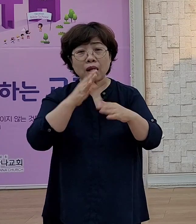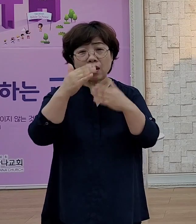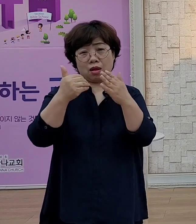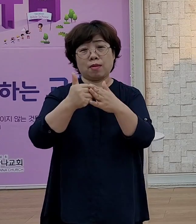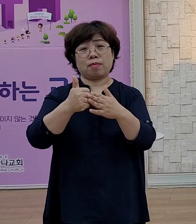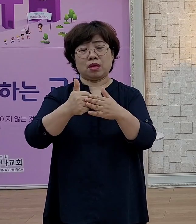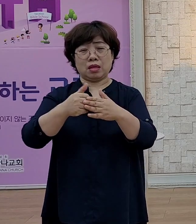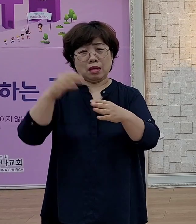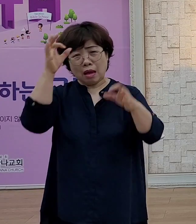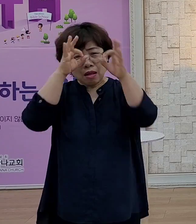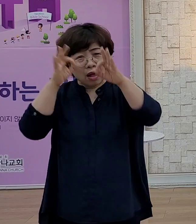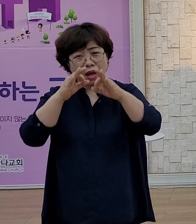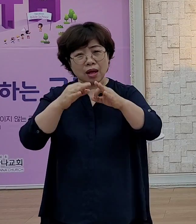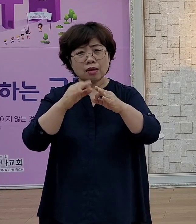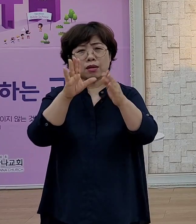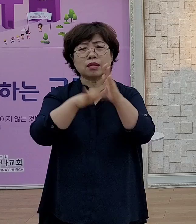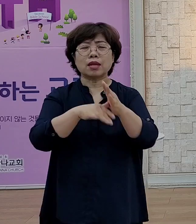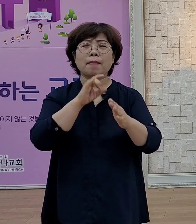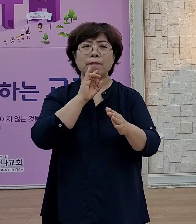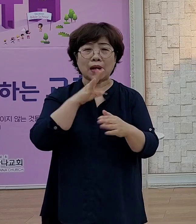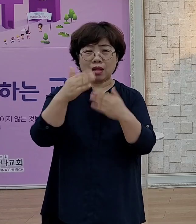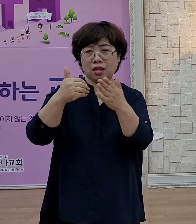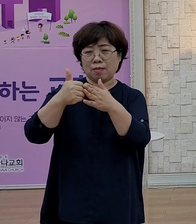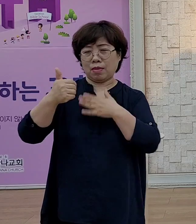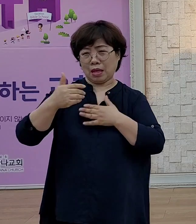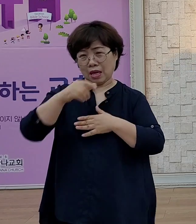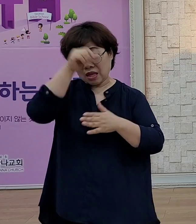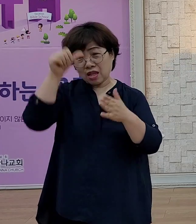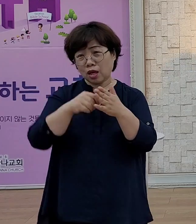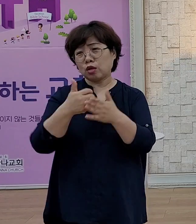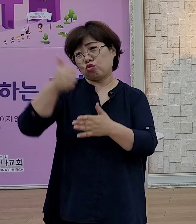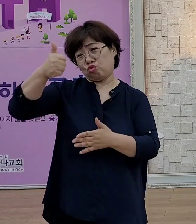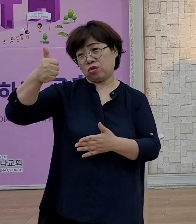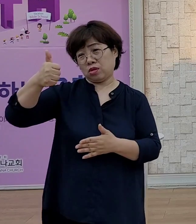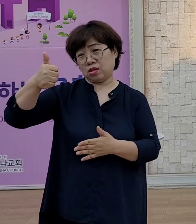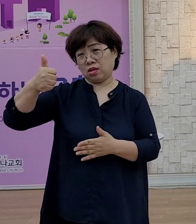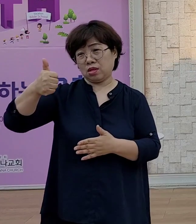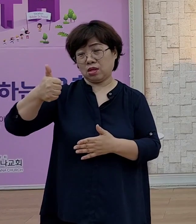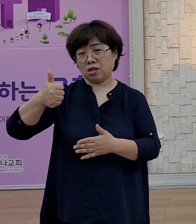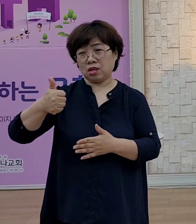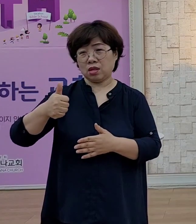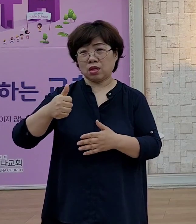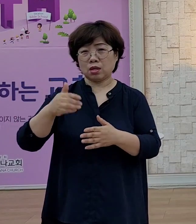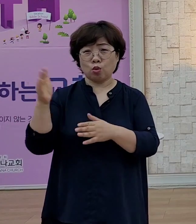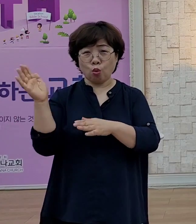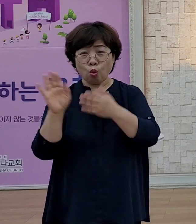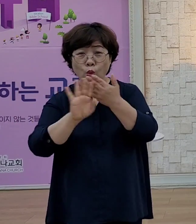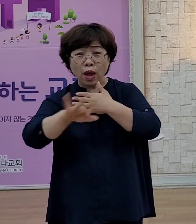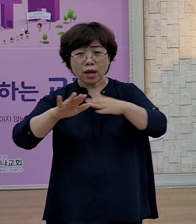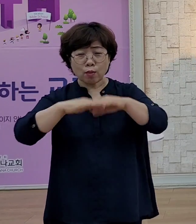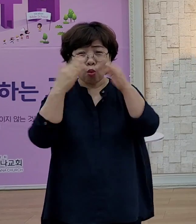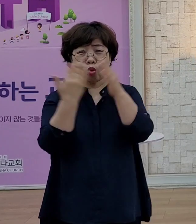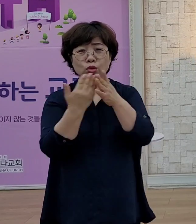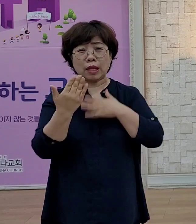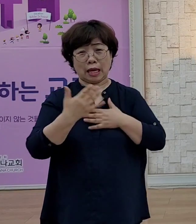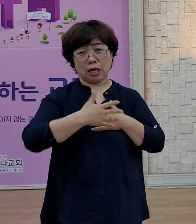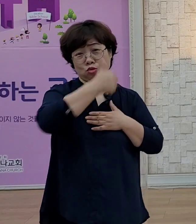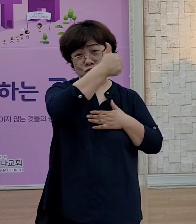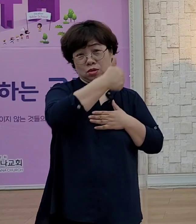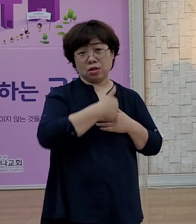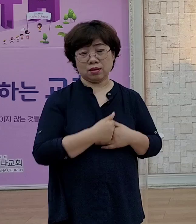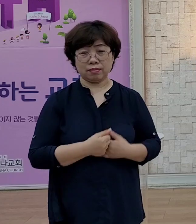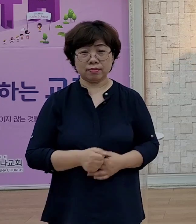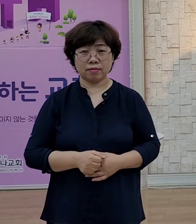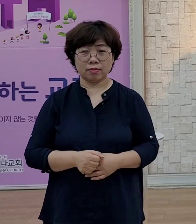우리의 주인이 됩니다. 그런데 오늘 이 야고보가 하고자 하는 중요한 메시지가 뭐냐면, 우리의